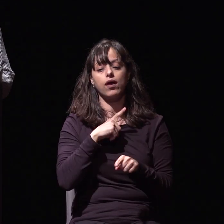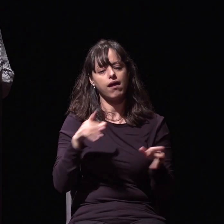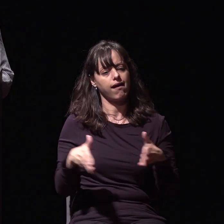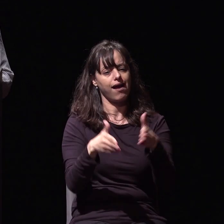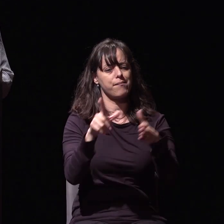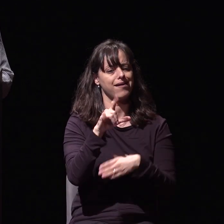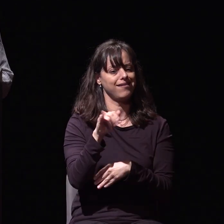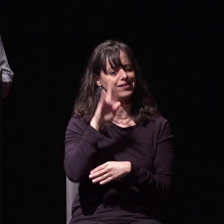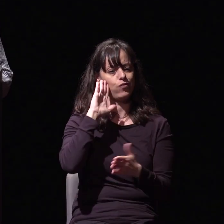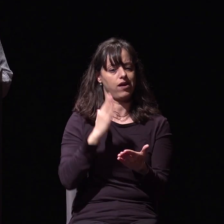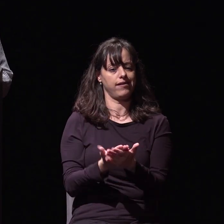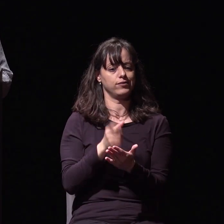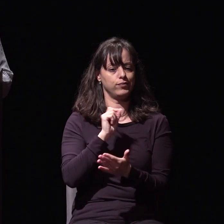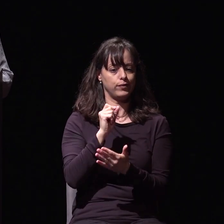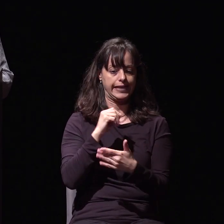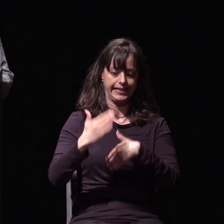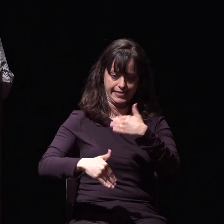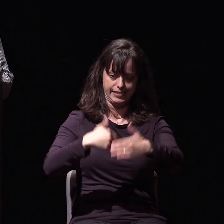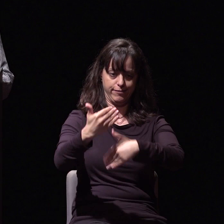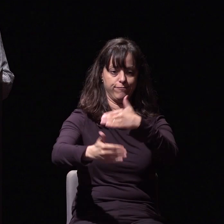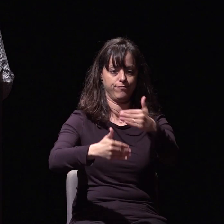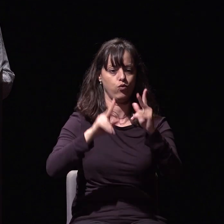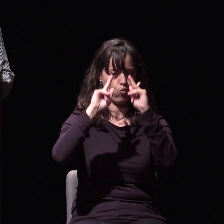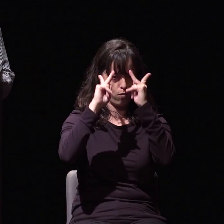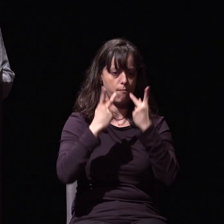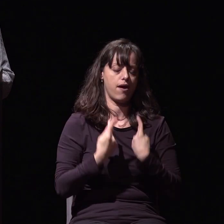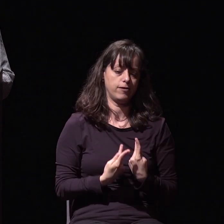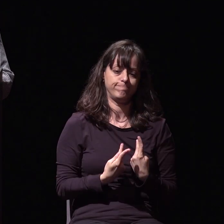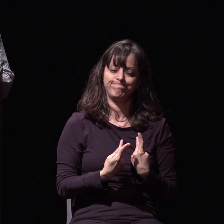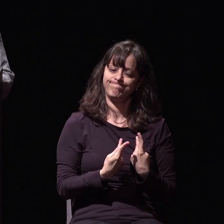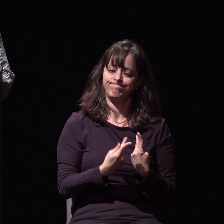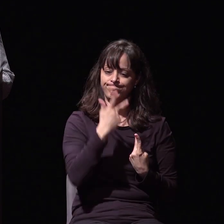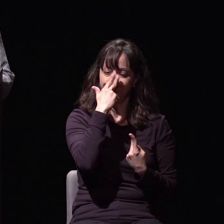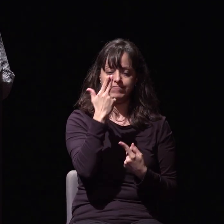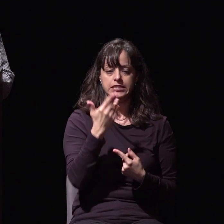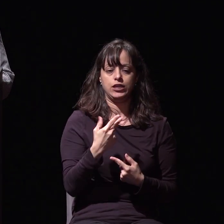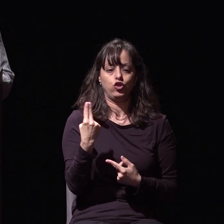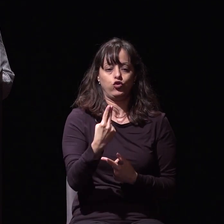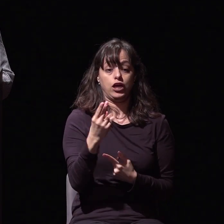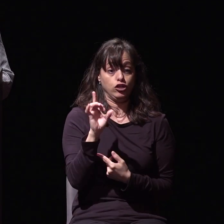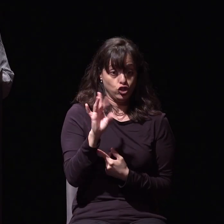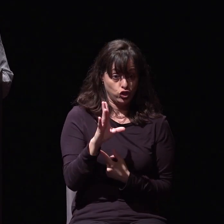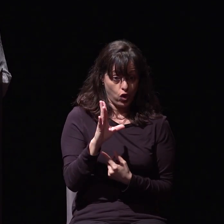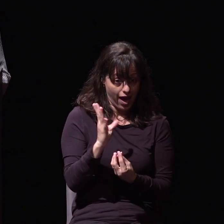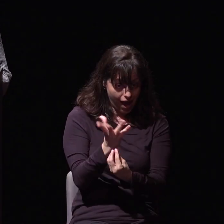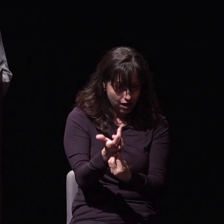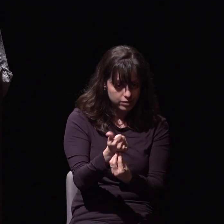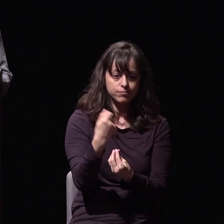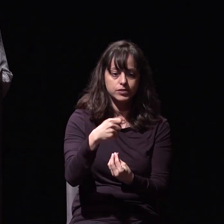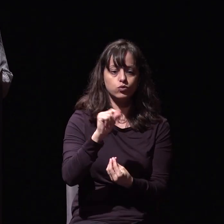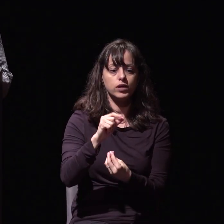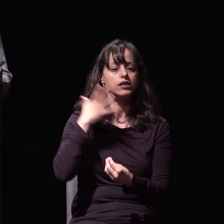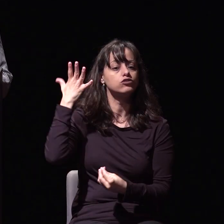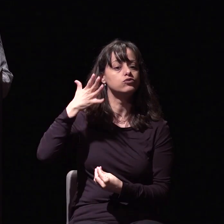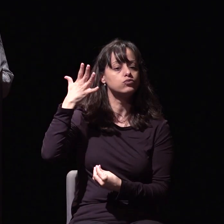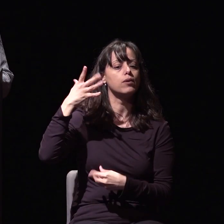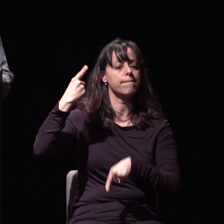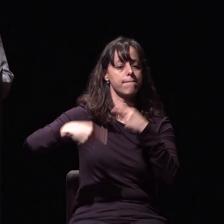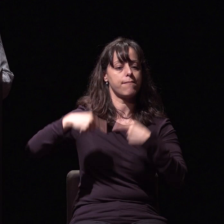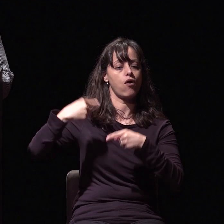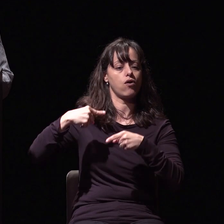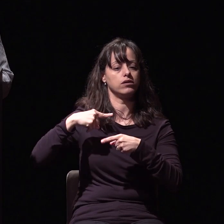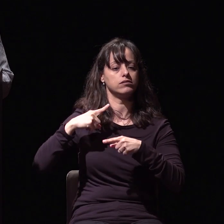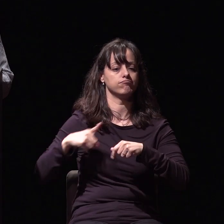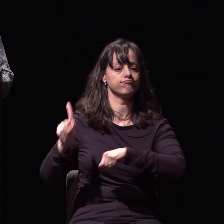acreditava mais na perspectiva de um desenvolvimento humano somente através da arte. Era preciso tornar o discurso político